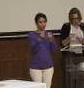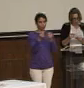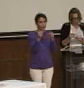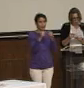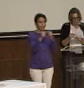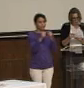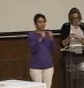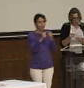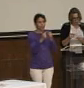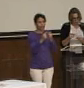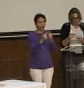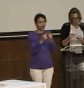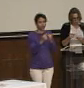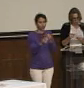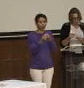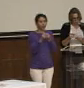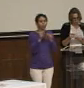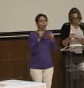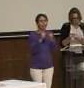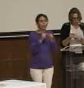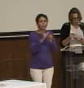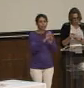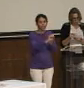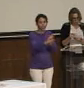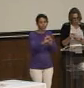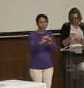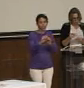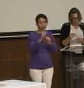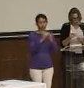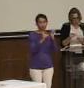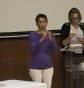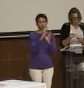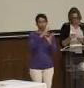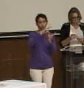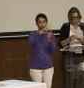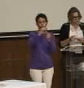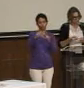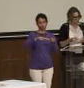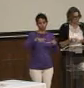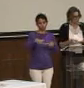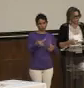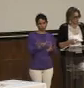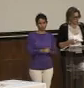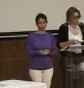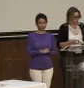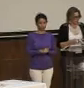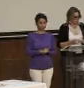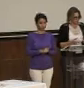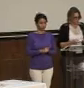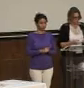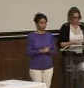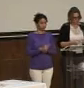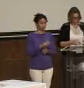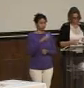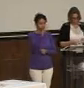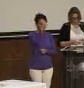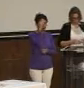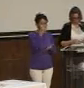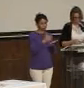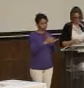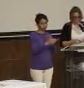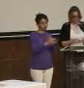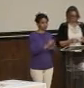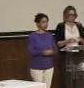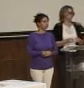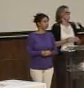modalidade? O que é educação profissionalizante no mundo do trabalho? Ponciane, pode começar. Bom, esse